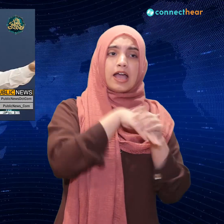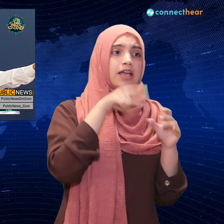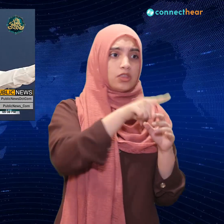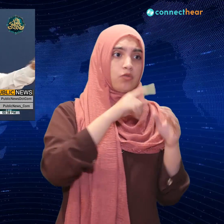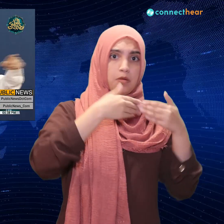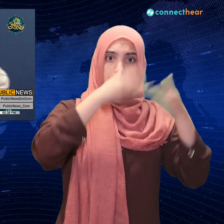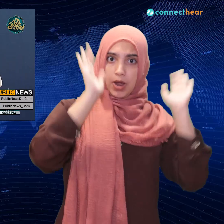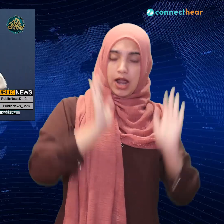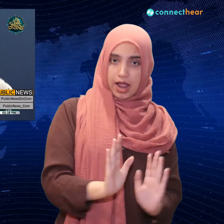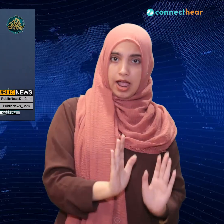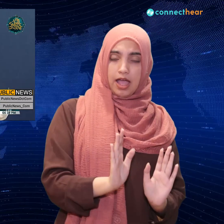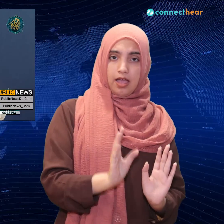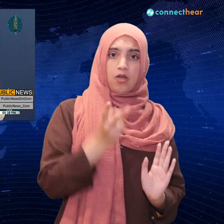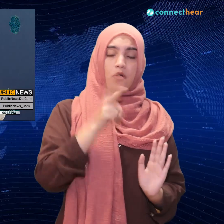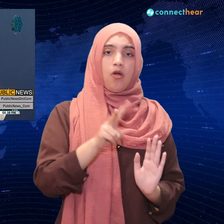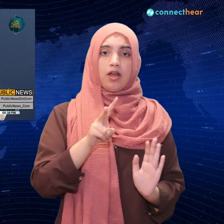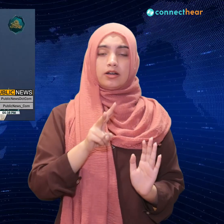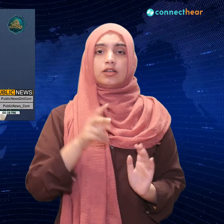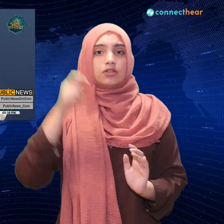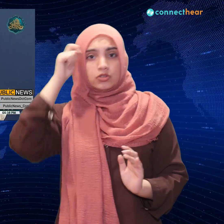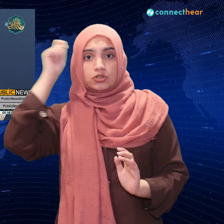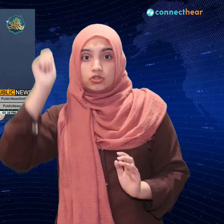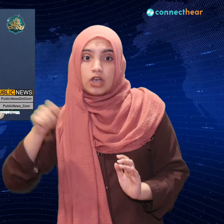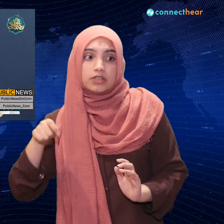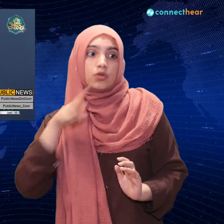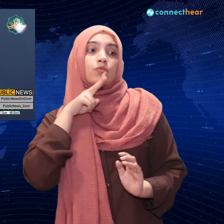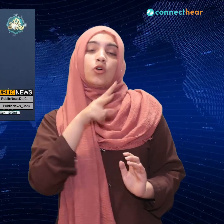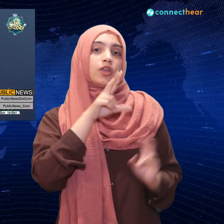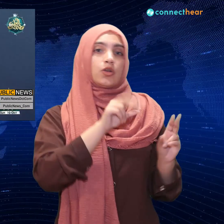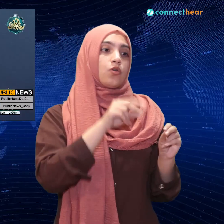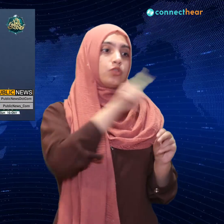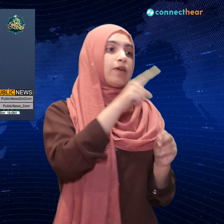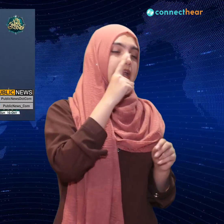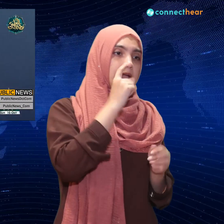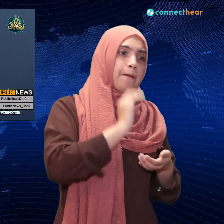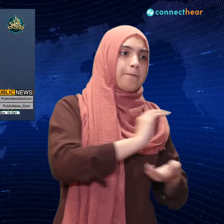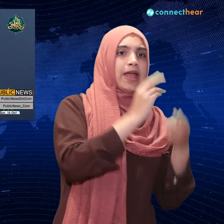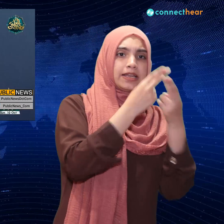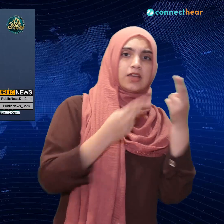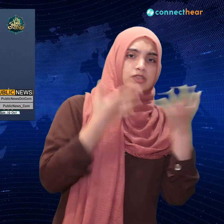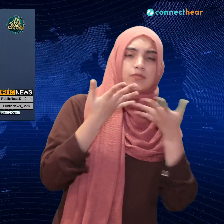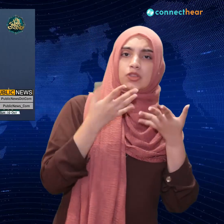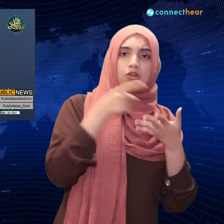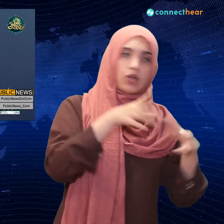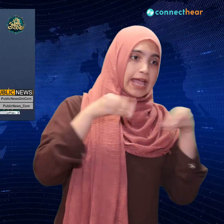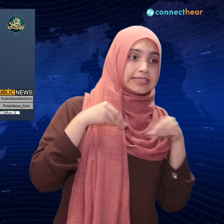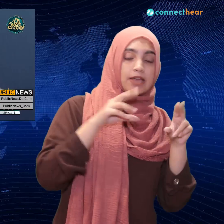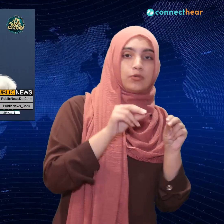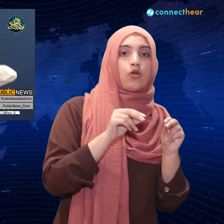لیکن جج کہتا کہ نہیں، آپ کی بیٹی کی گواہی میں قبول نہیں کرتا. یہ انسانیت کا نظام